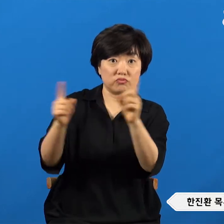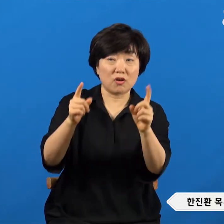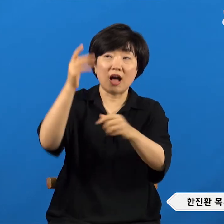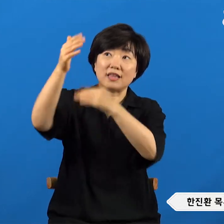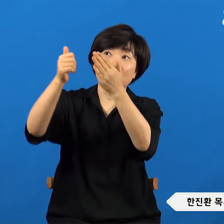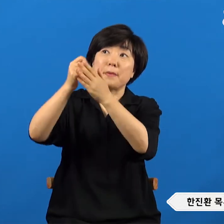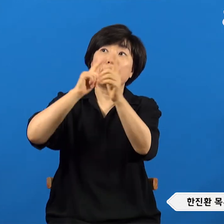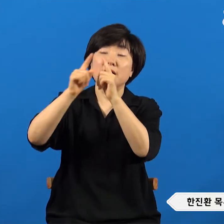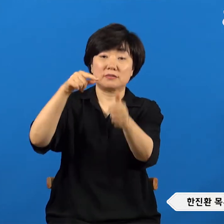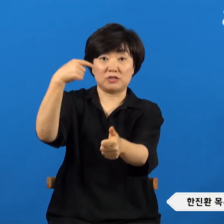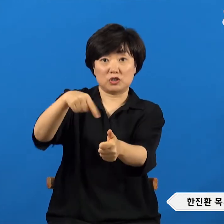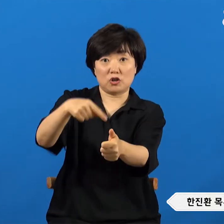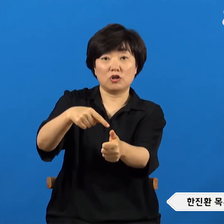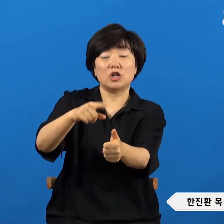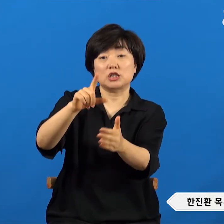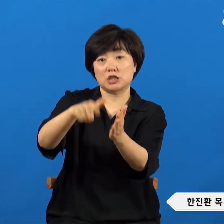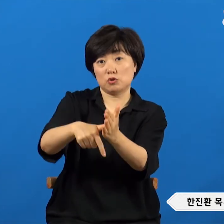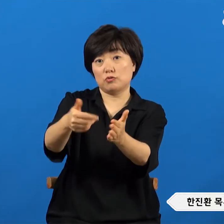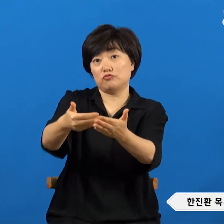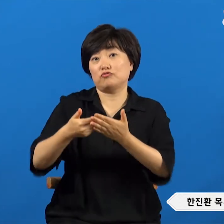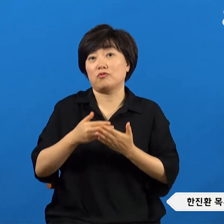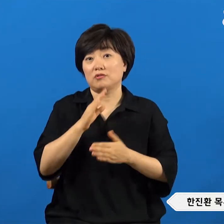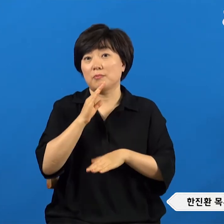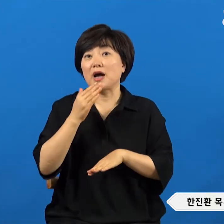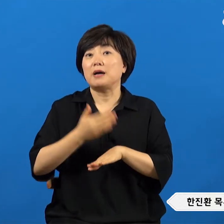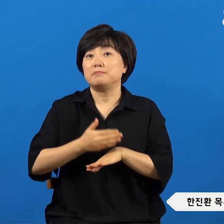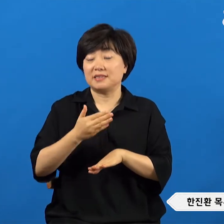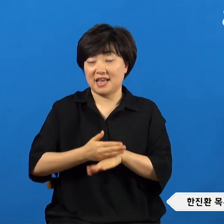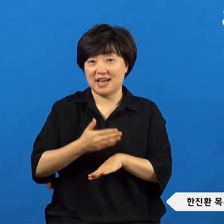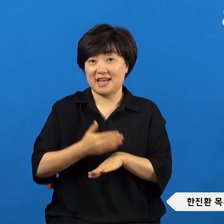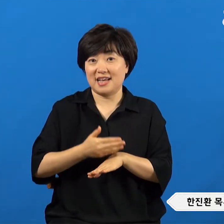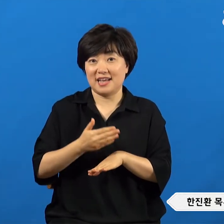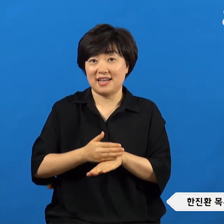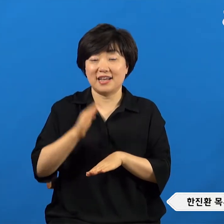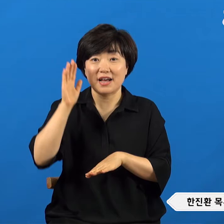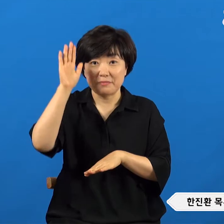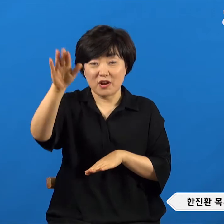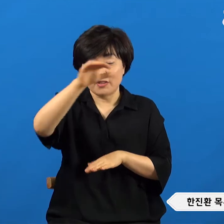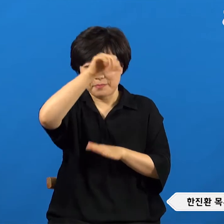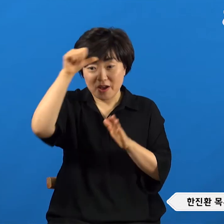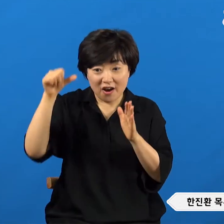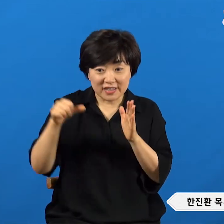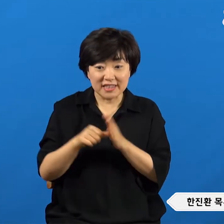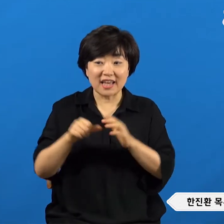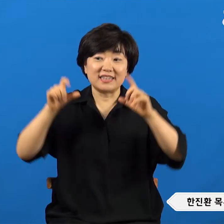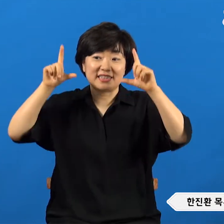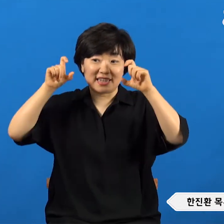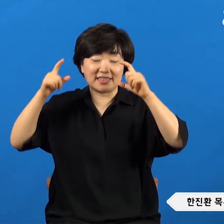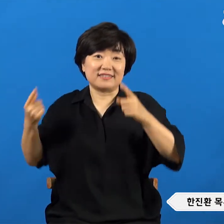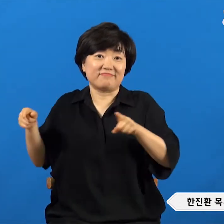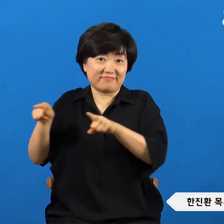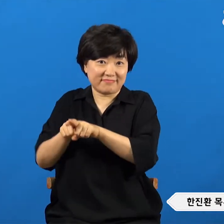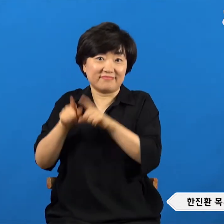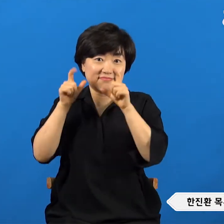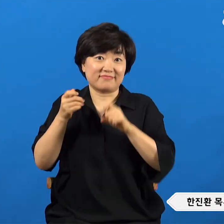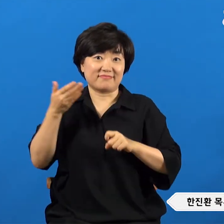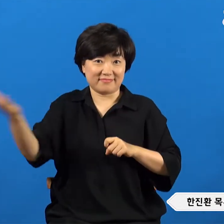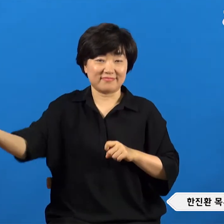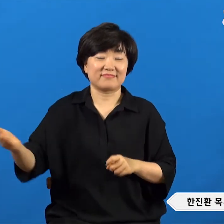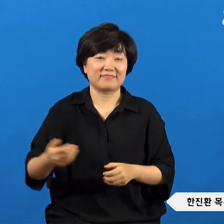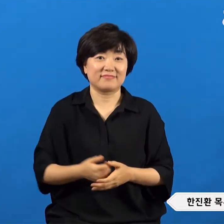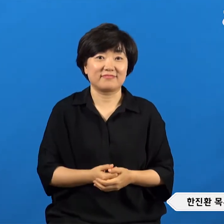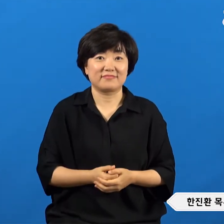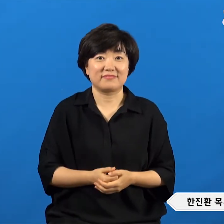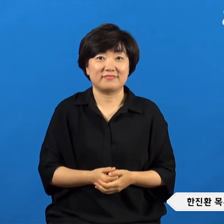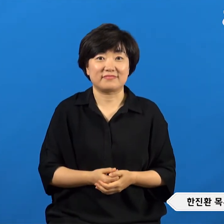하나님 말씀을 전할 수 있는 기회가 주어지는데 감사한 일이지요. 앞으로도 평생 사진을 찍히겠습니다. 그랬습니다.